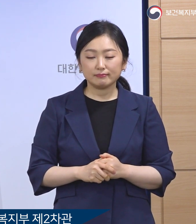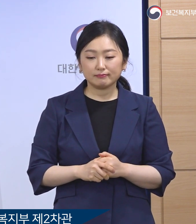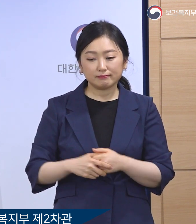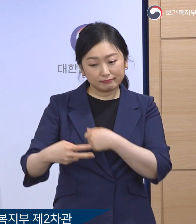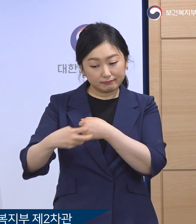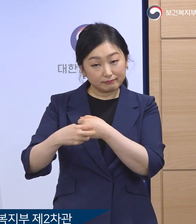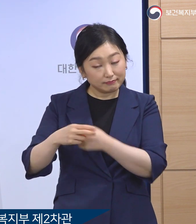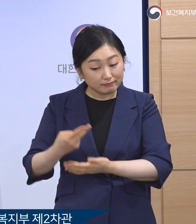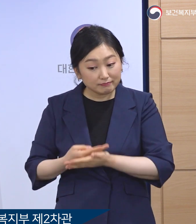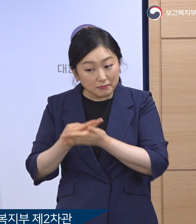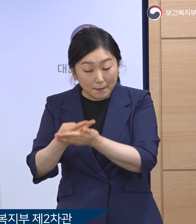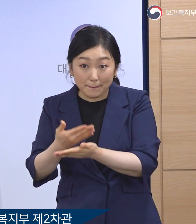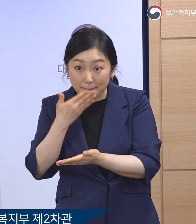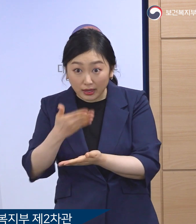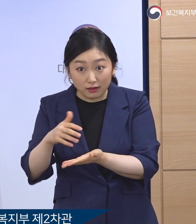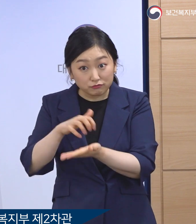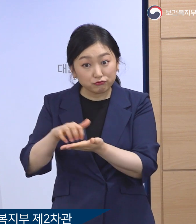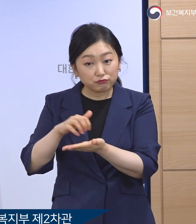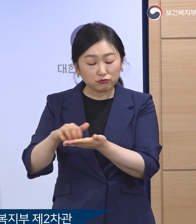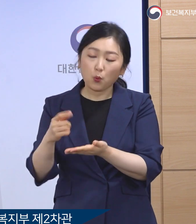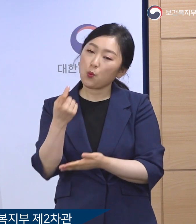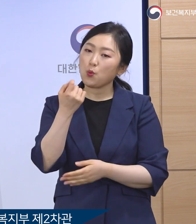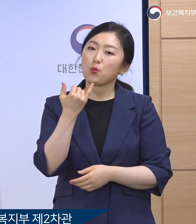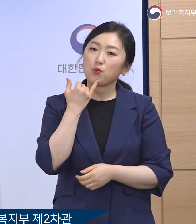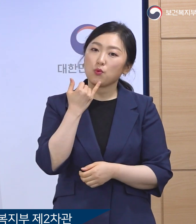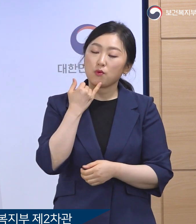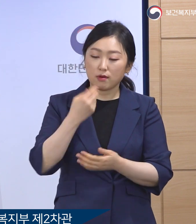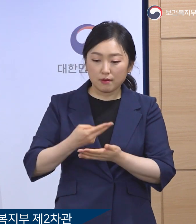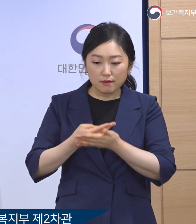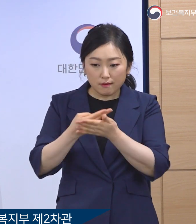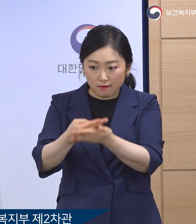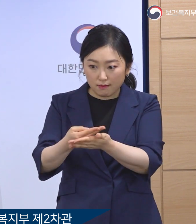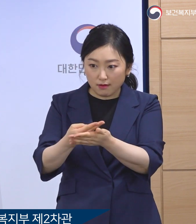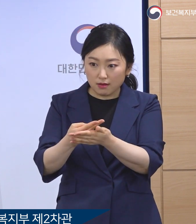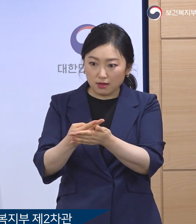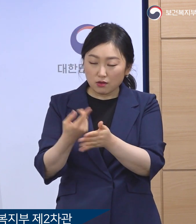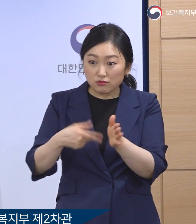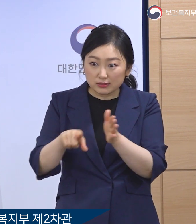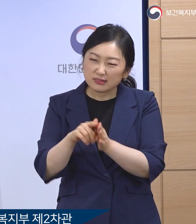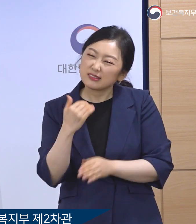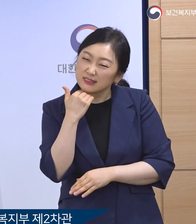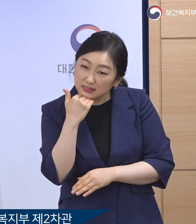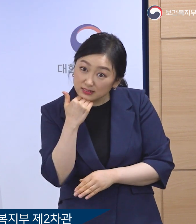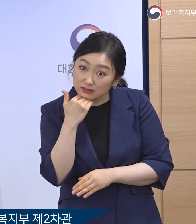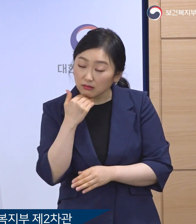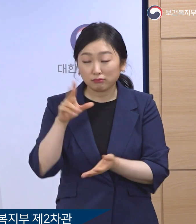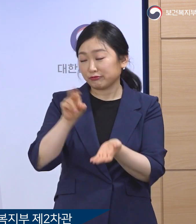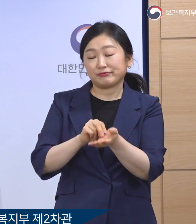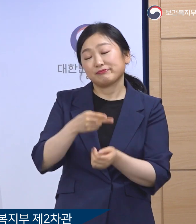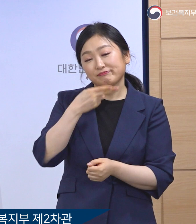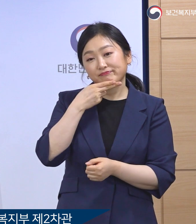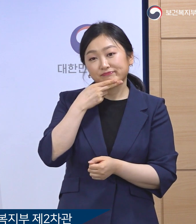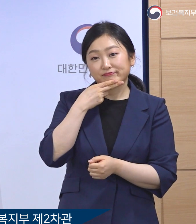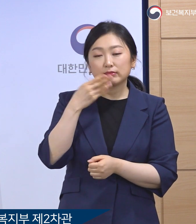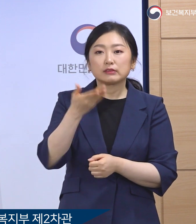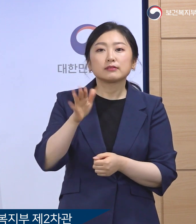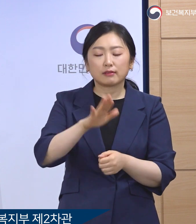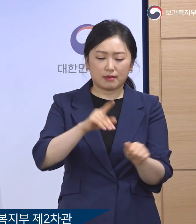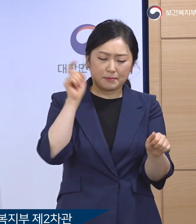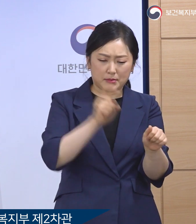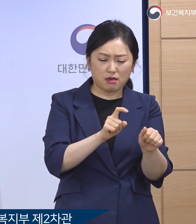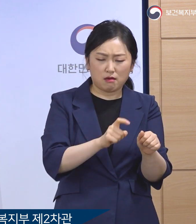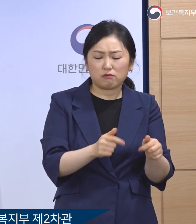의료체계의 대응 여력은 유지되는 중으로 병상 대기 등의 문제는 아직 나타나지 않으나 환자 증가에